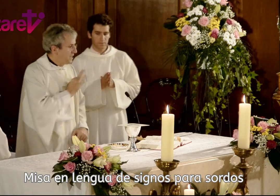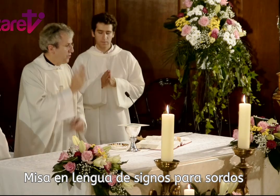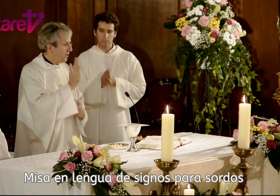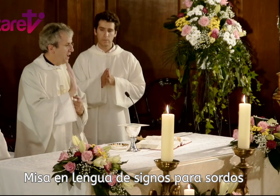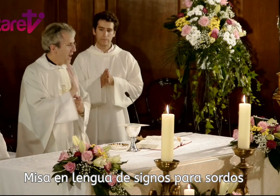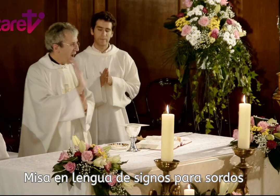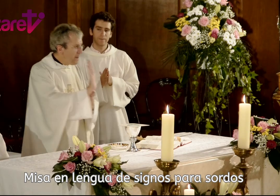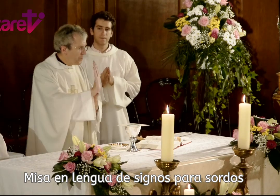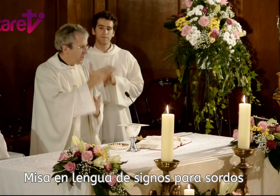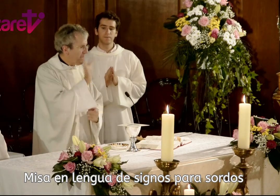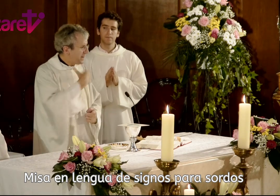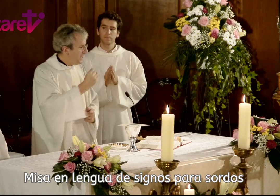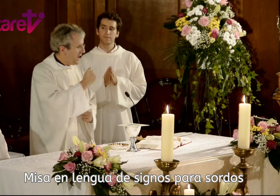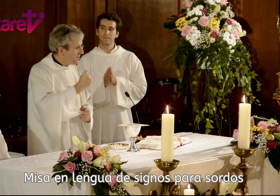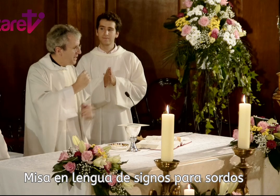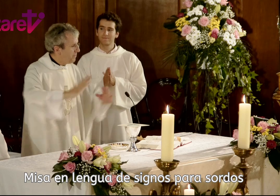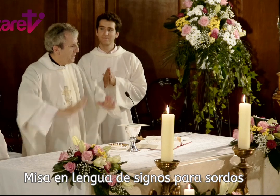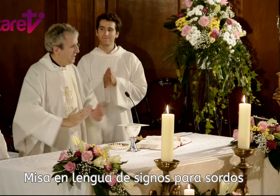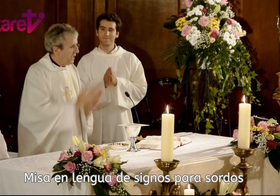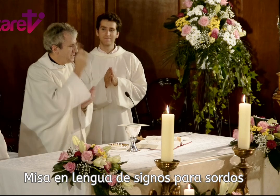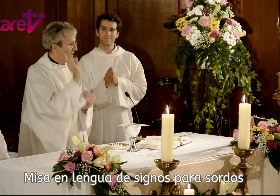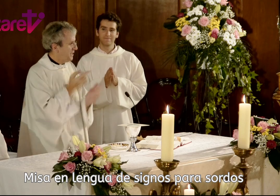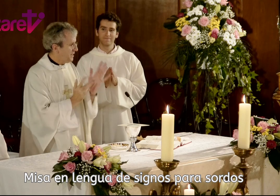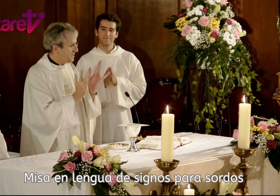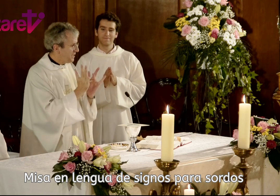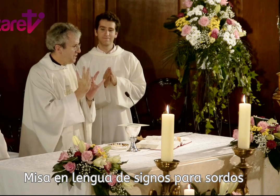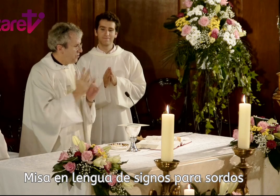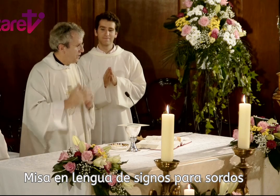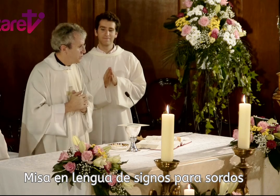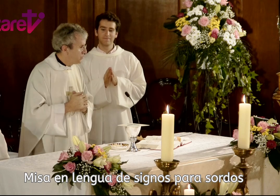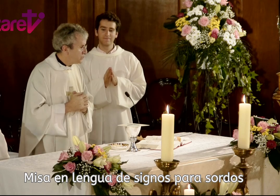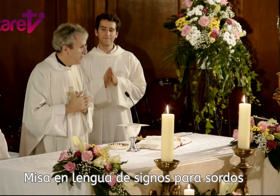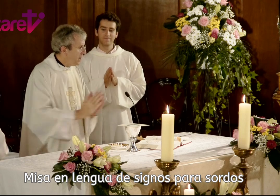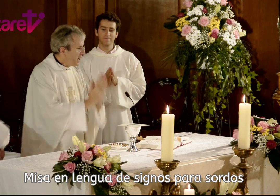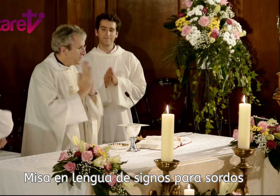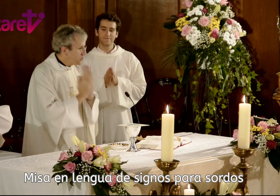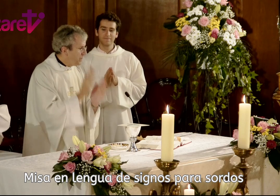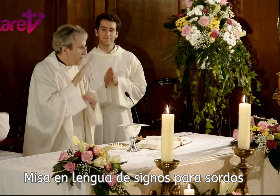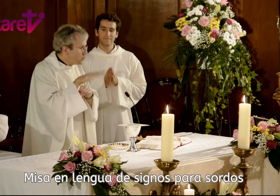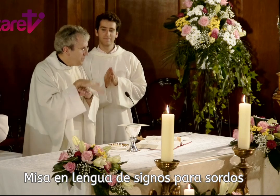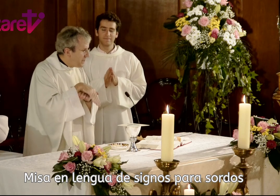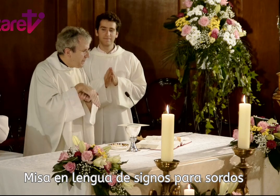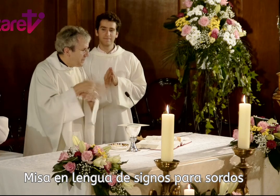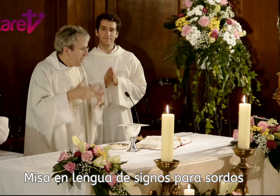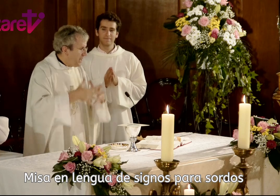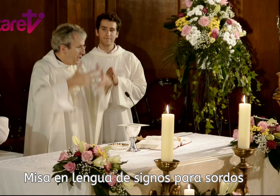Señor, al proclamarte admirable en Santa Teresita del Niño Jesús, te suplicamos humildemente que